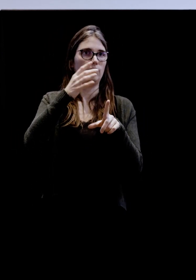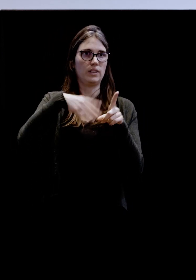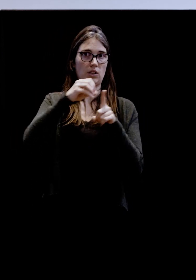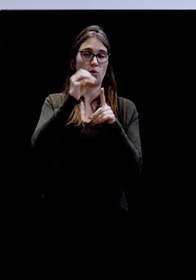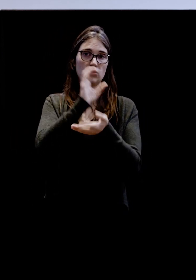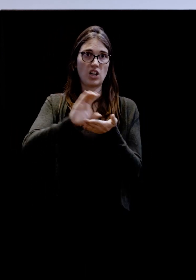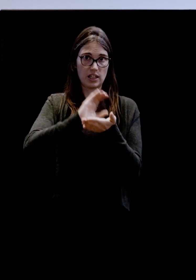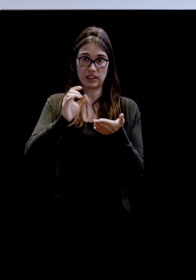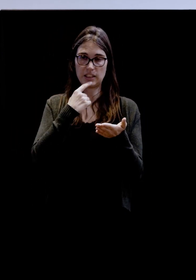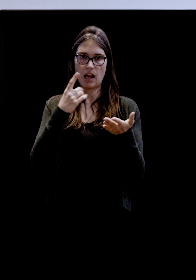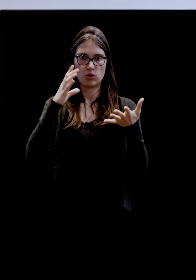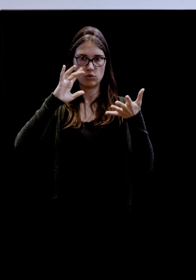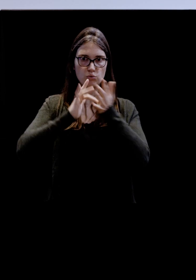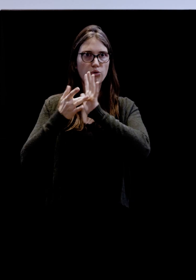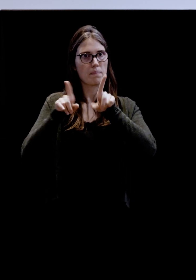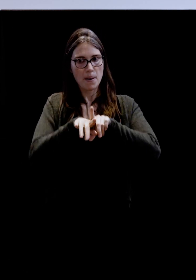pour pouvoir